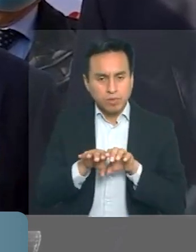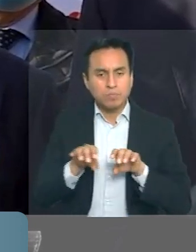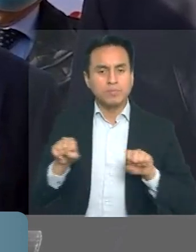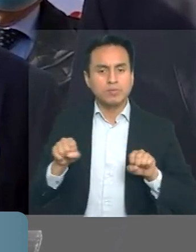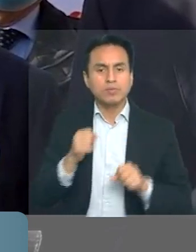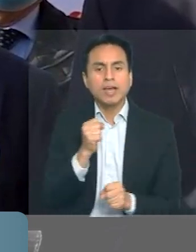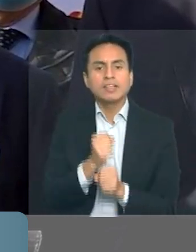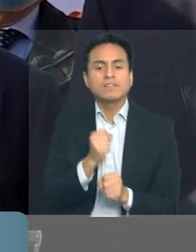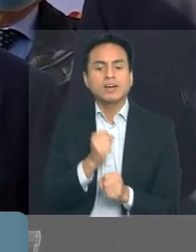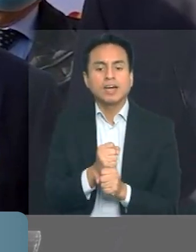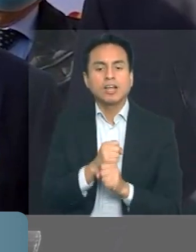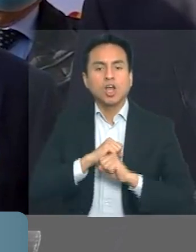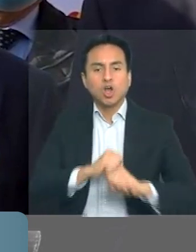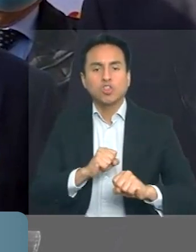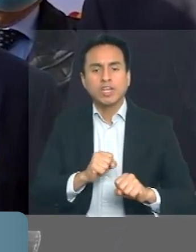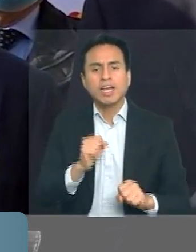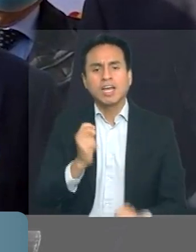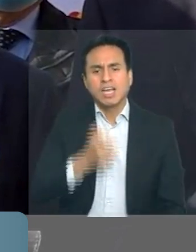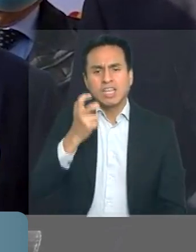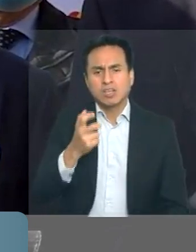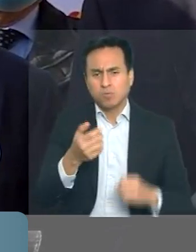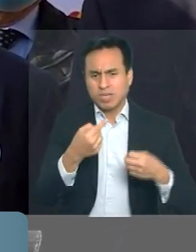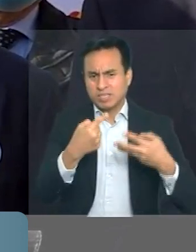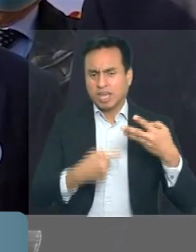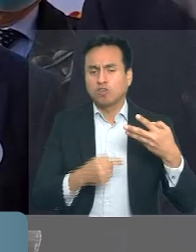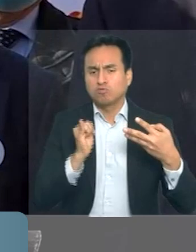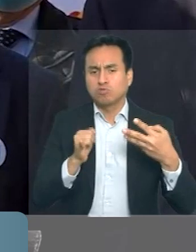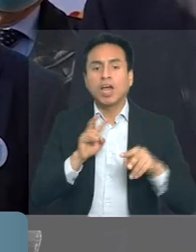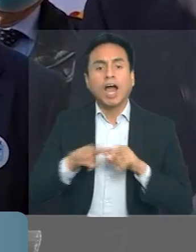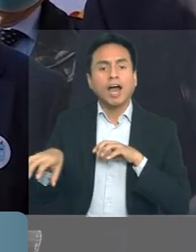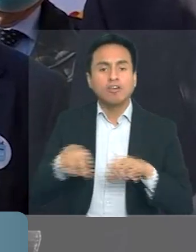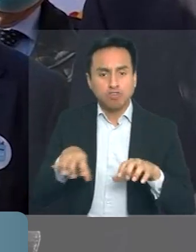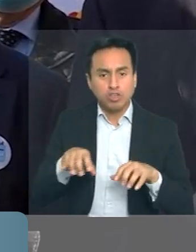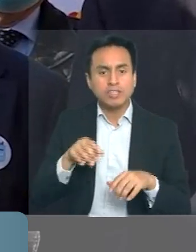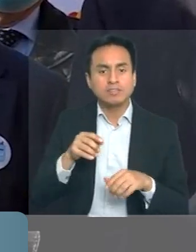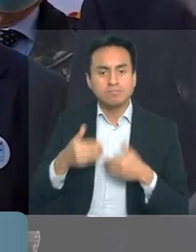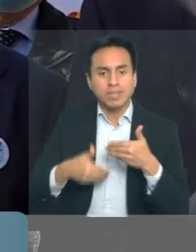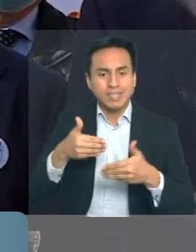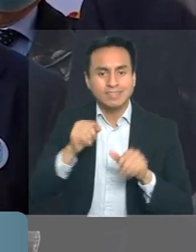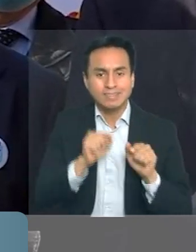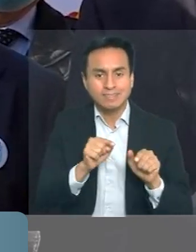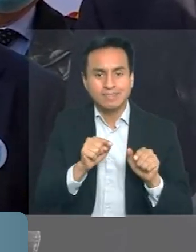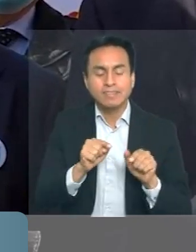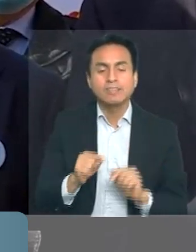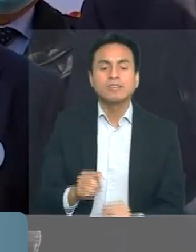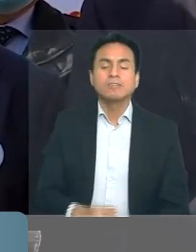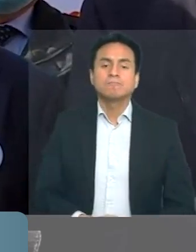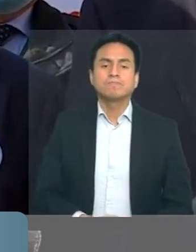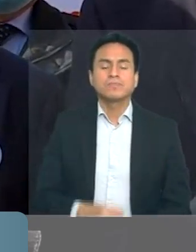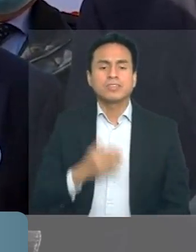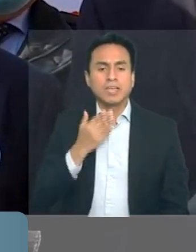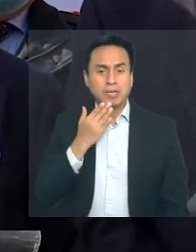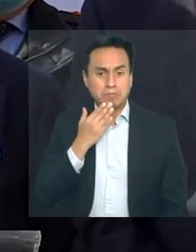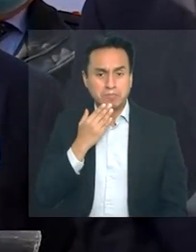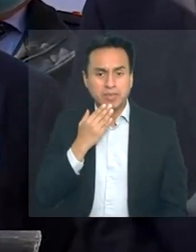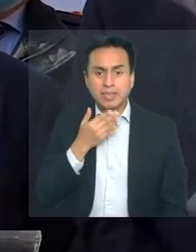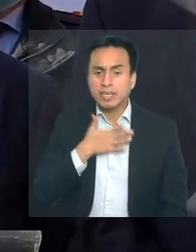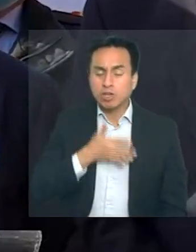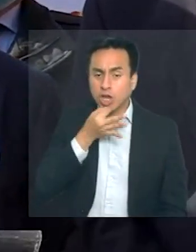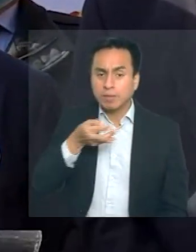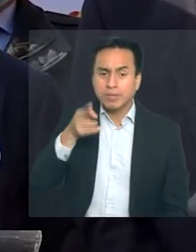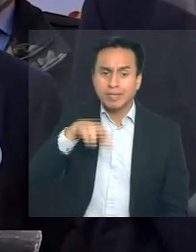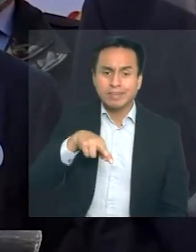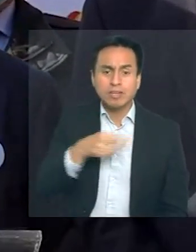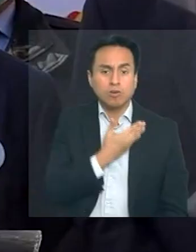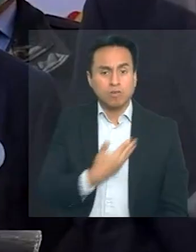a trabajar contra la delincuencia y estamos haciendo acciones para que eso ocurra. Además de eso, quisiera reiterar que